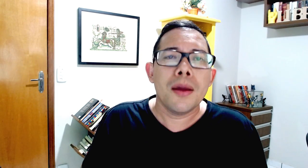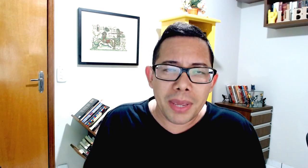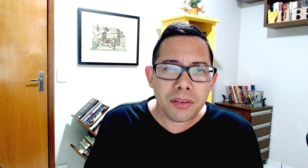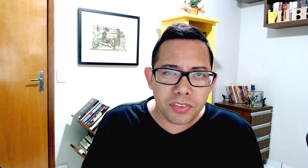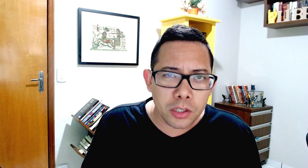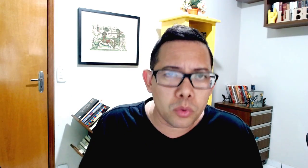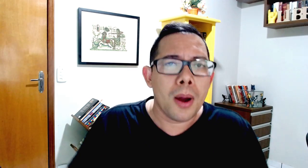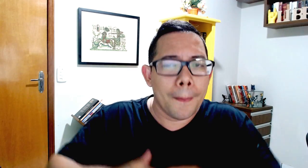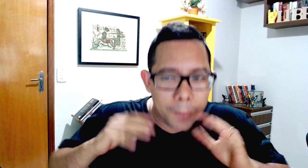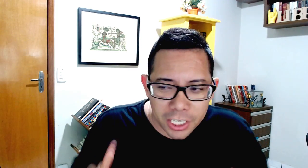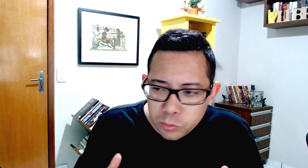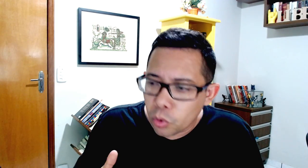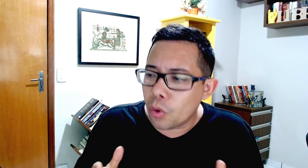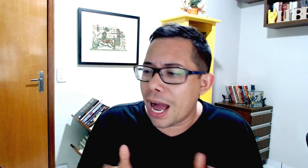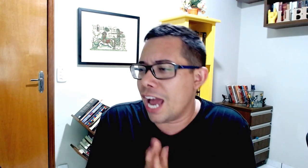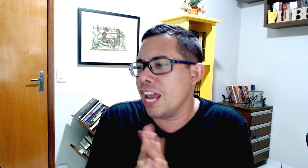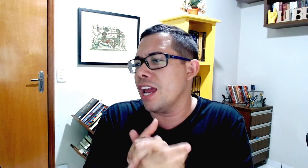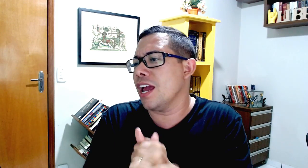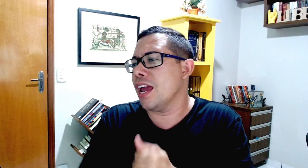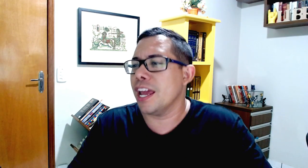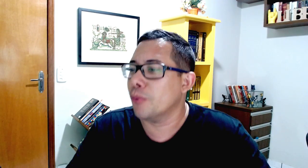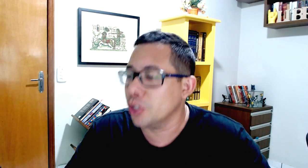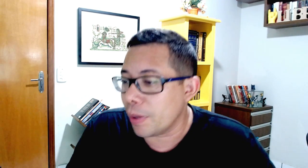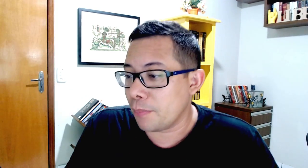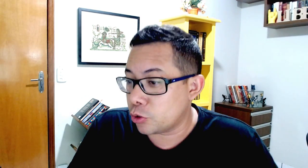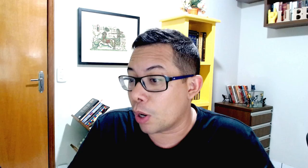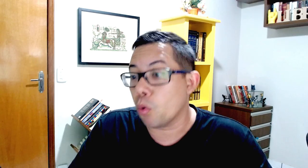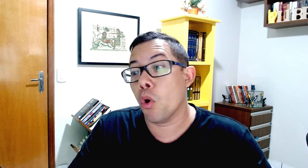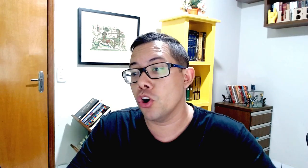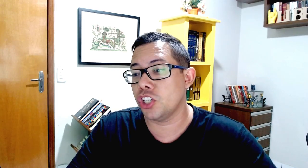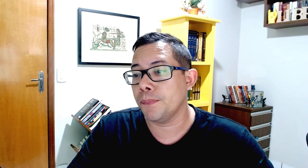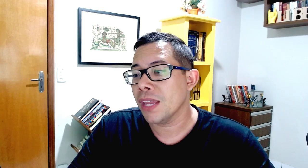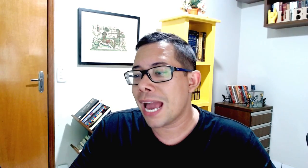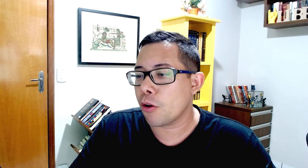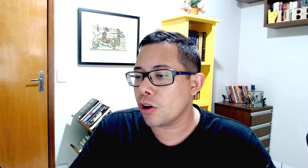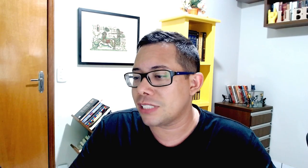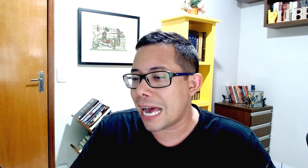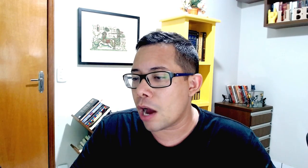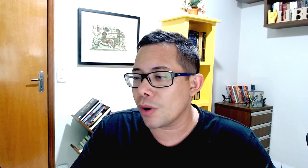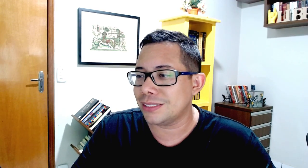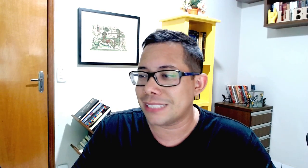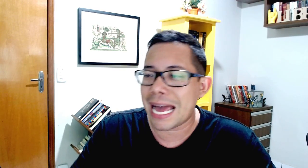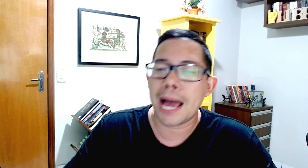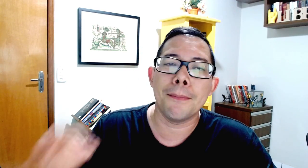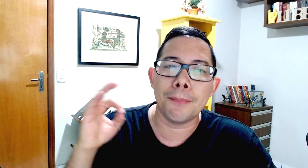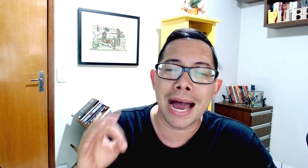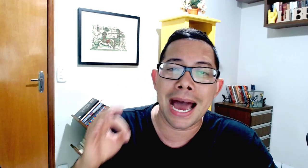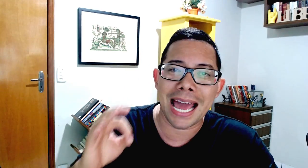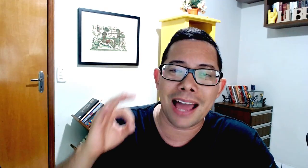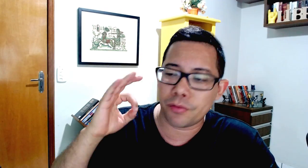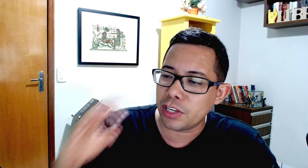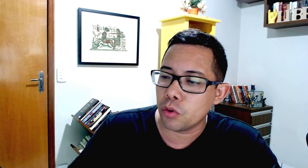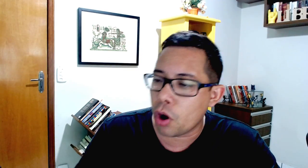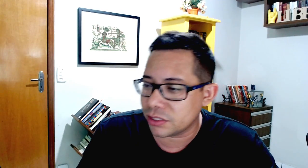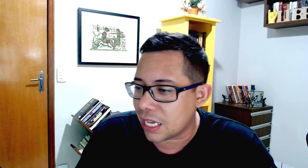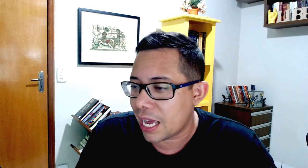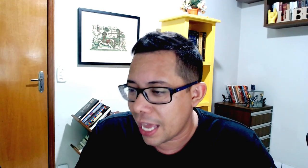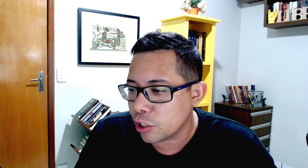bem vindo mesmo aí muito bem pessoal hoje a nossa aula está maravilhosa